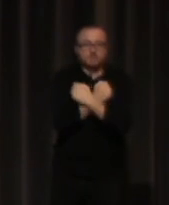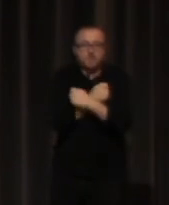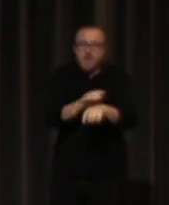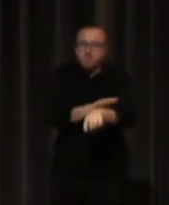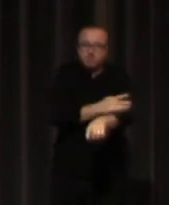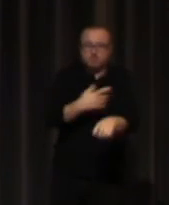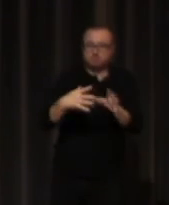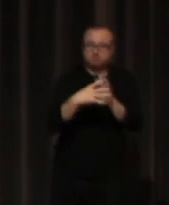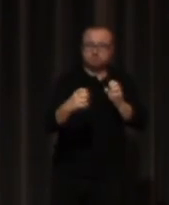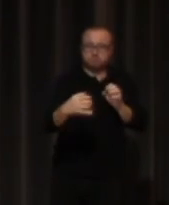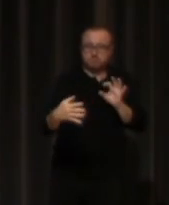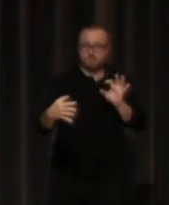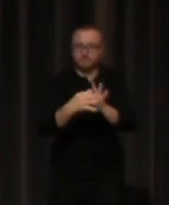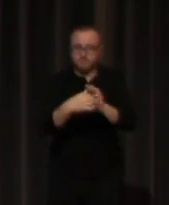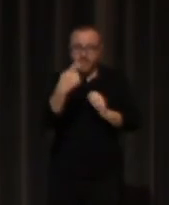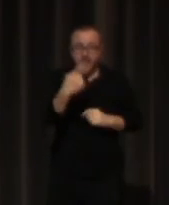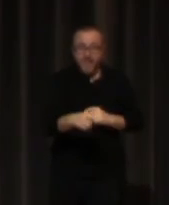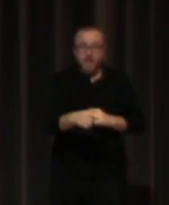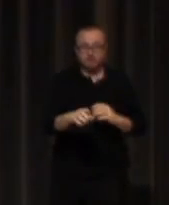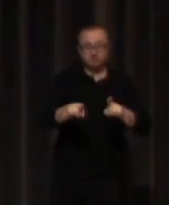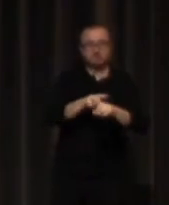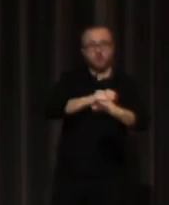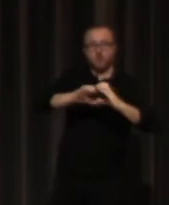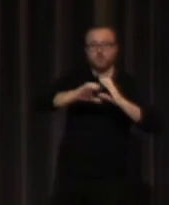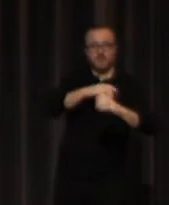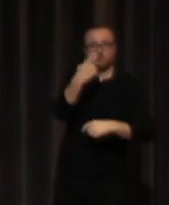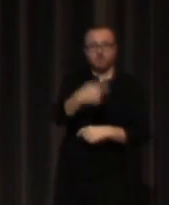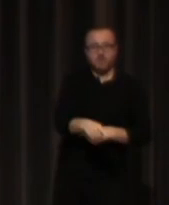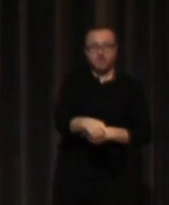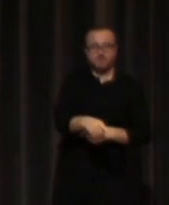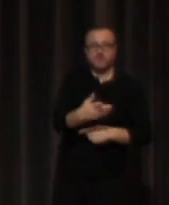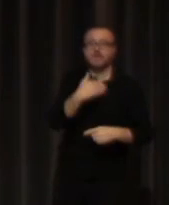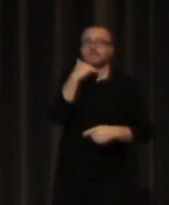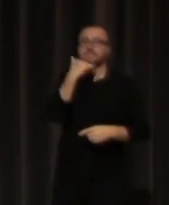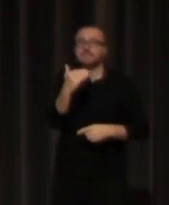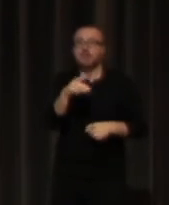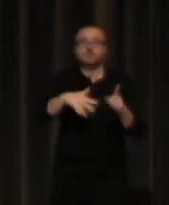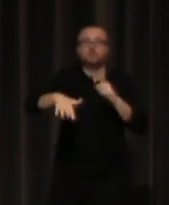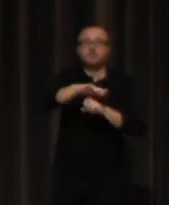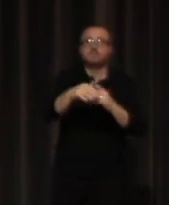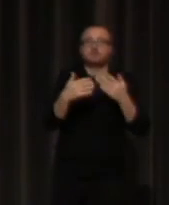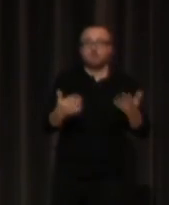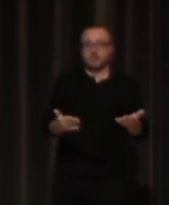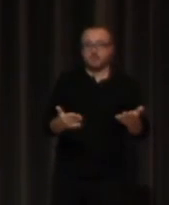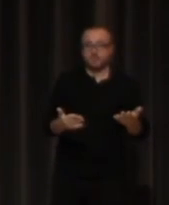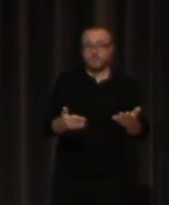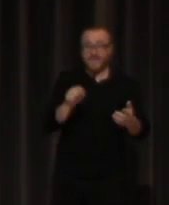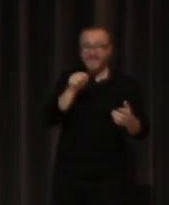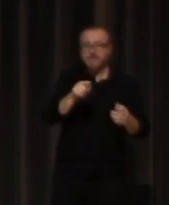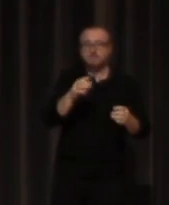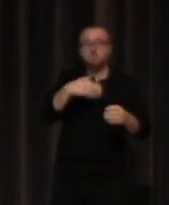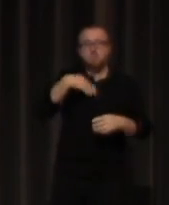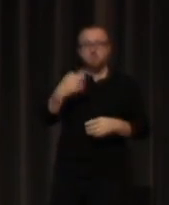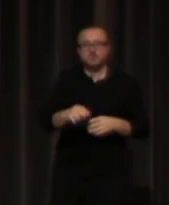realment entès, sentir aquesta comunicació, llavors tenim la mesura de les coses. La comunicació és realment